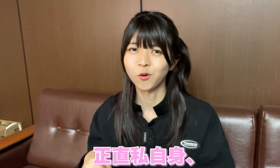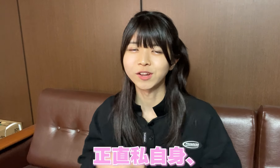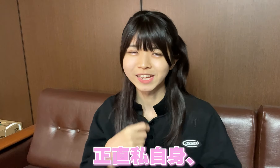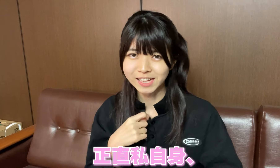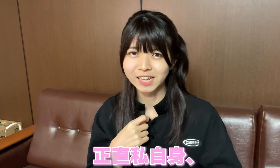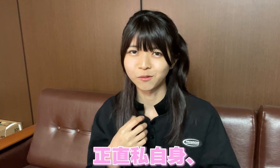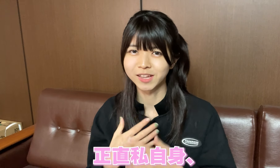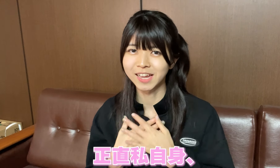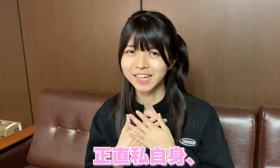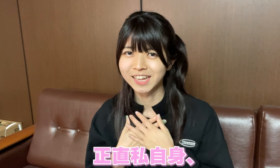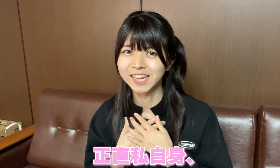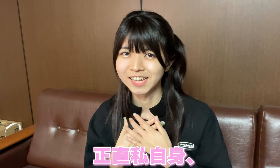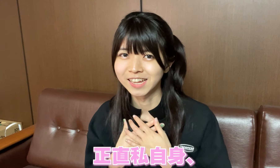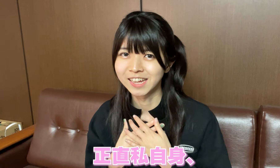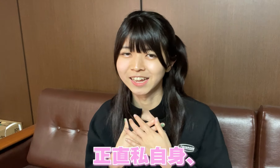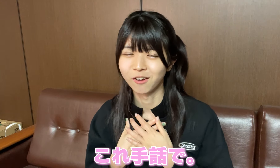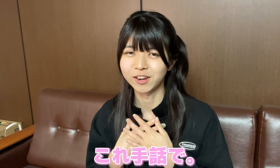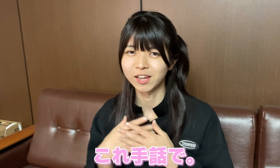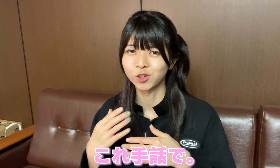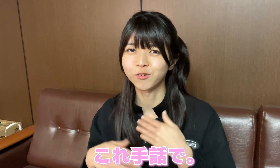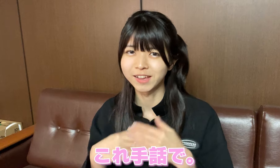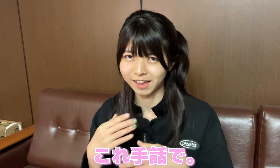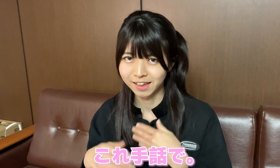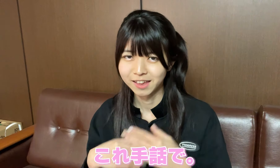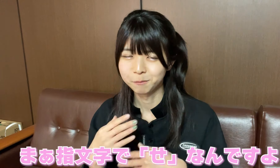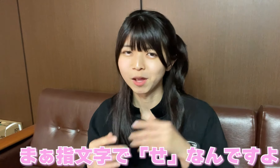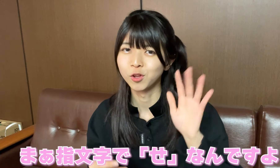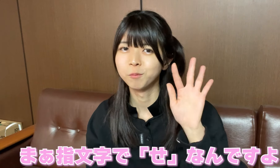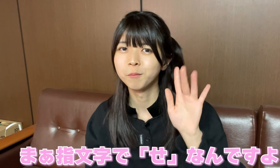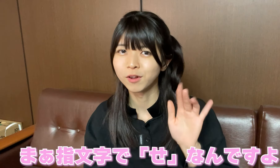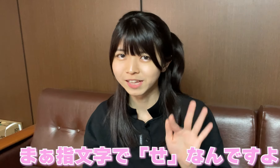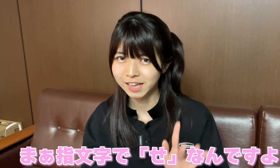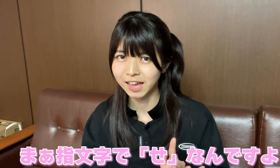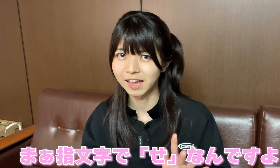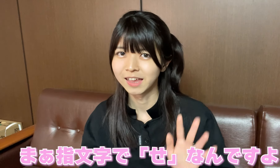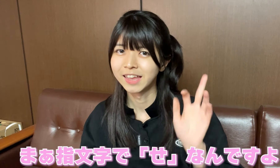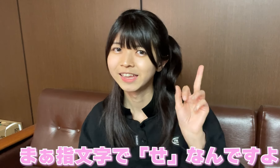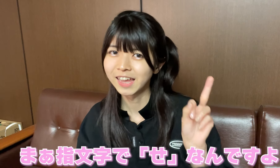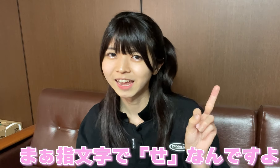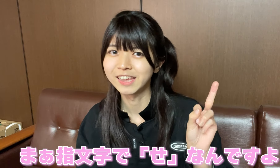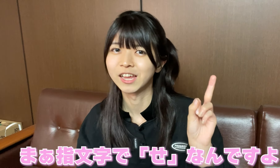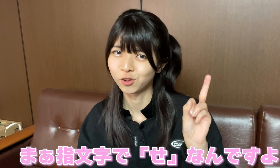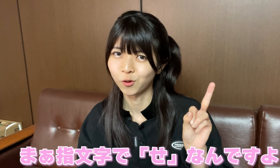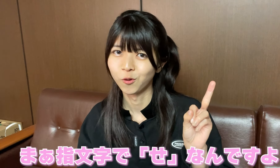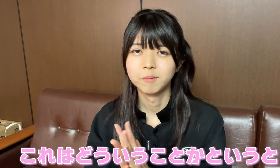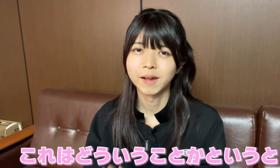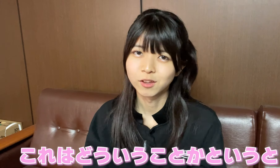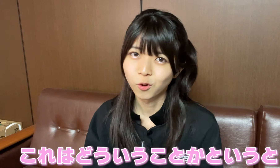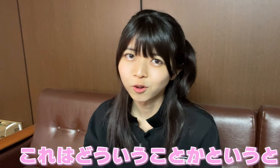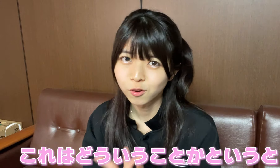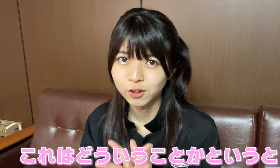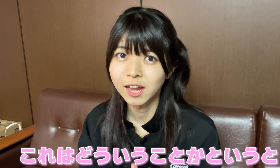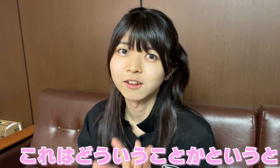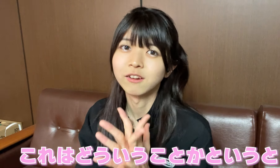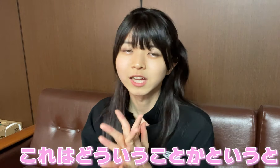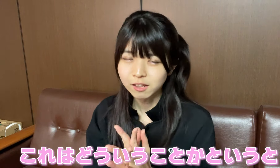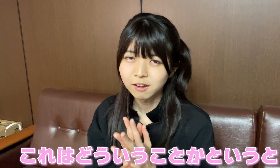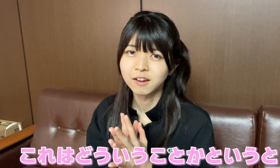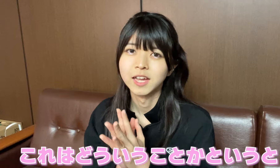直私自身これ手話で、まあ、指文字で手なんですよ。まあどういうことかというと、指